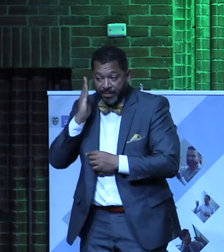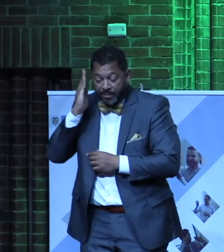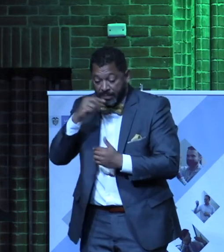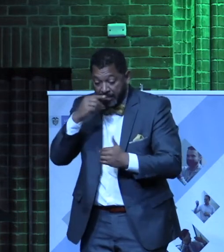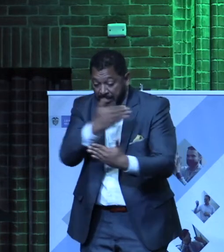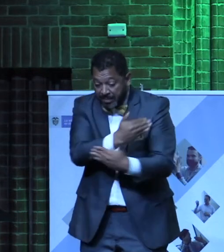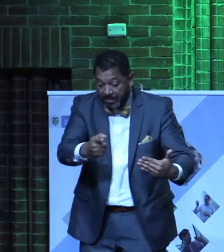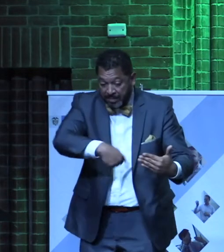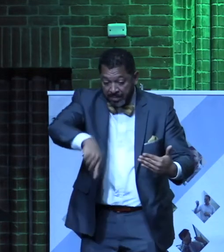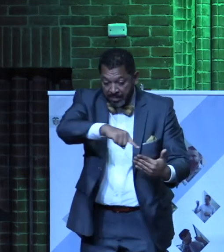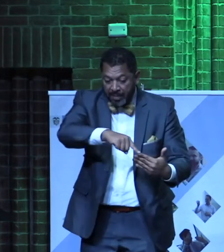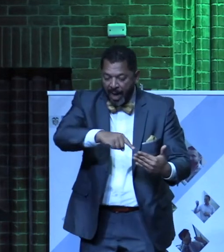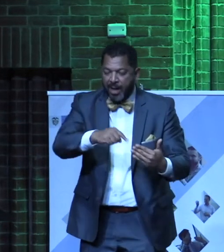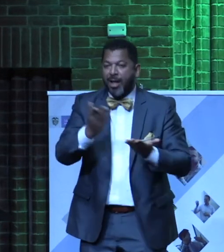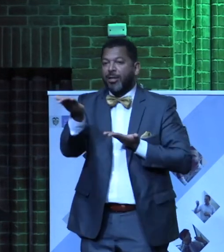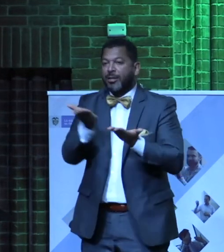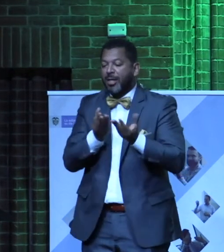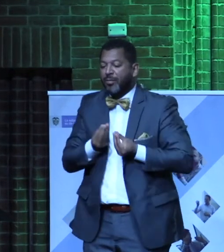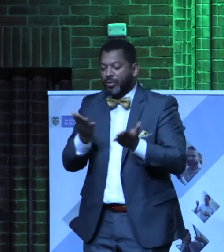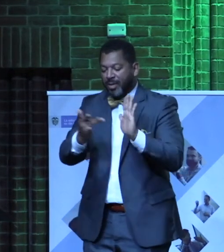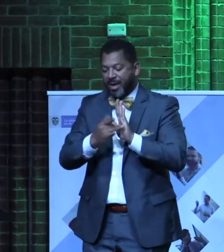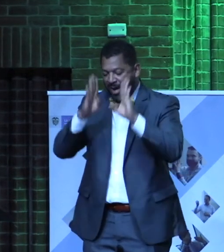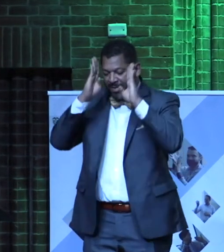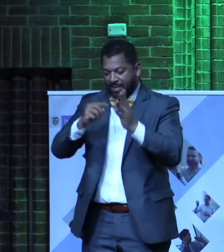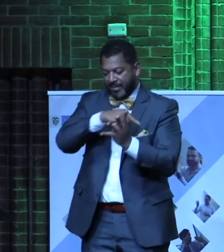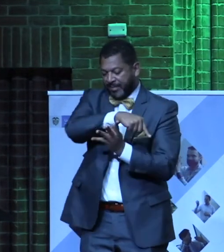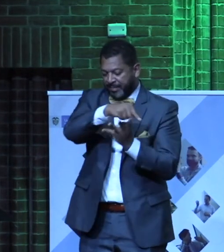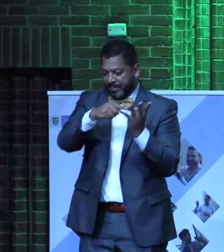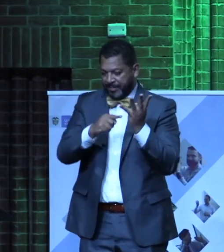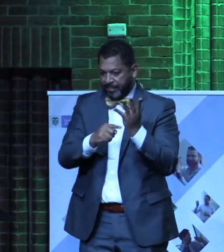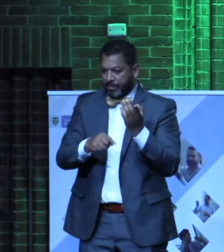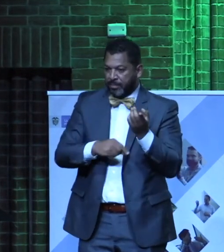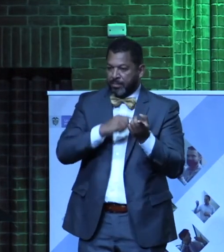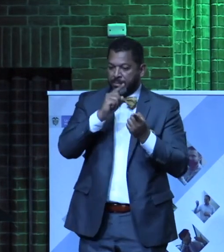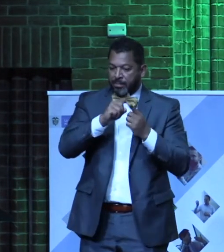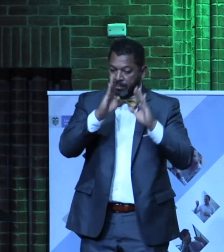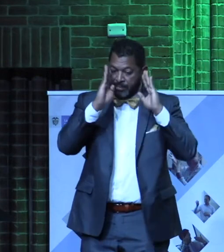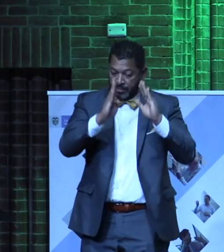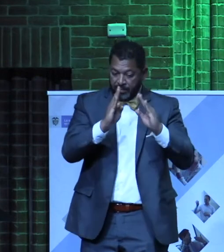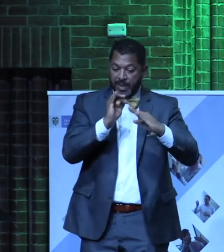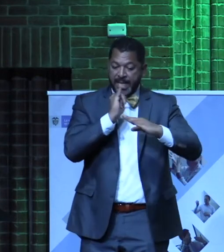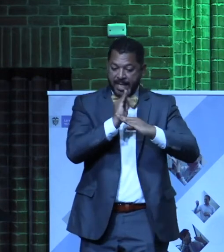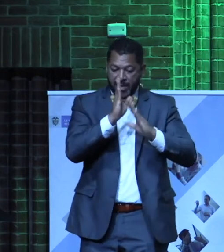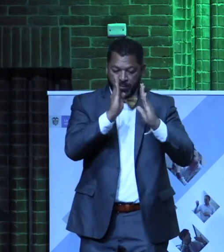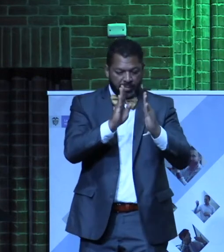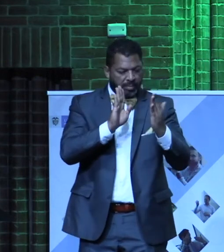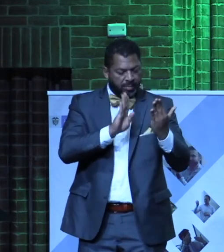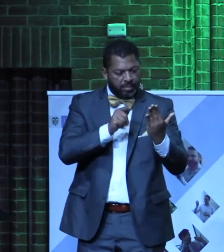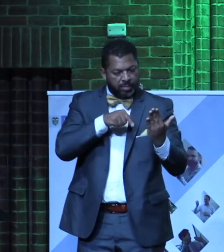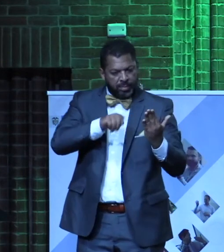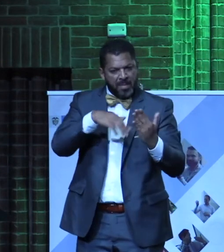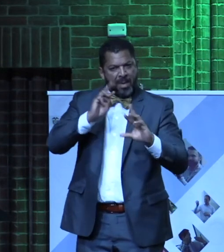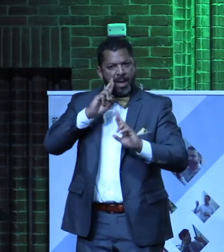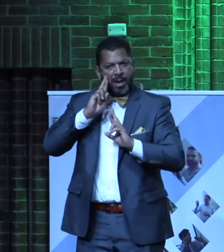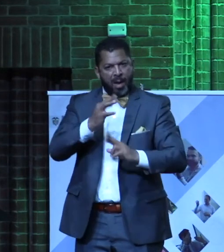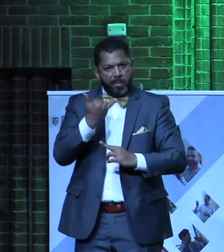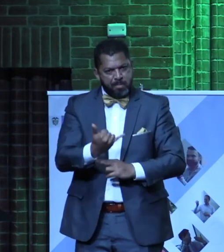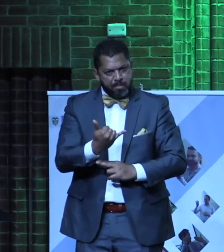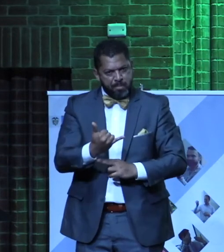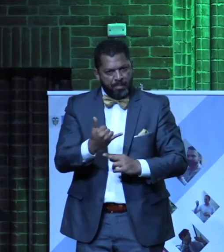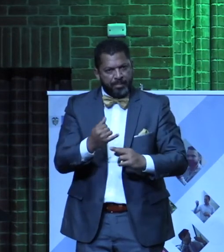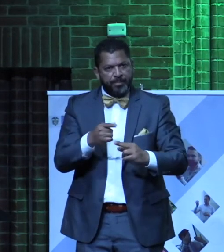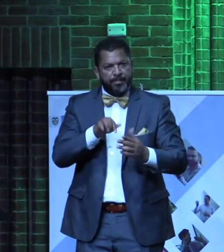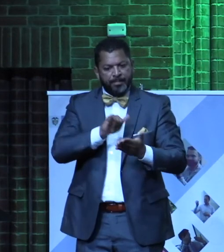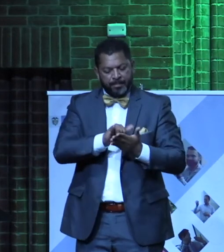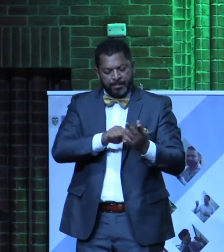tenemos 4 modalidades de atención. Tenemos para la primera infancia la modalidad institucional, que creo que es la más reconocida en el país,